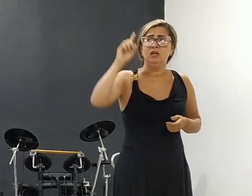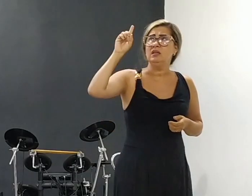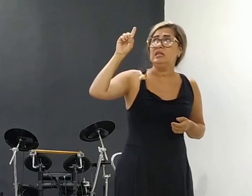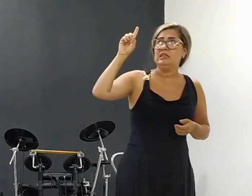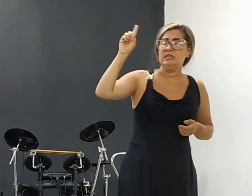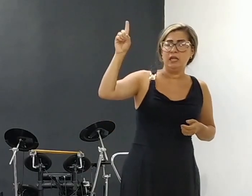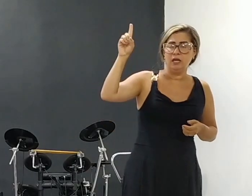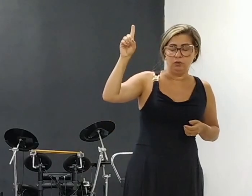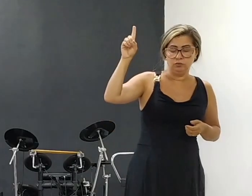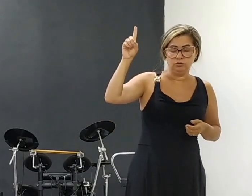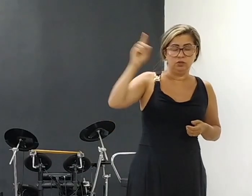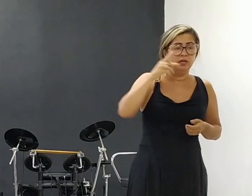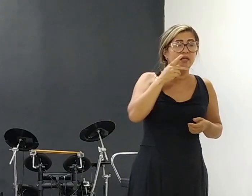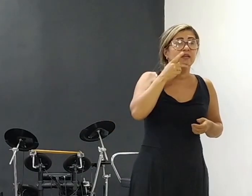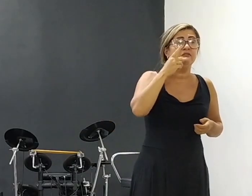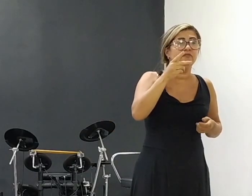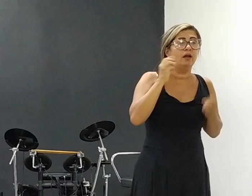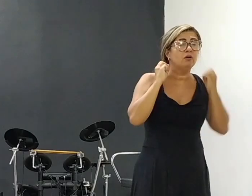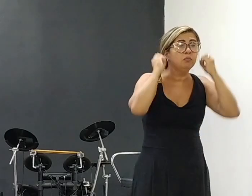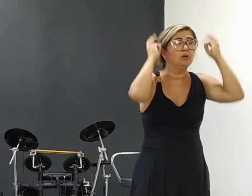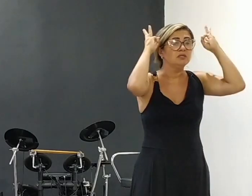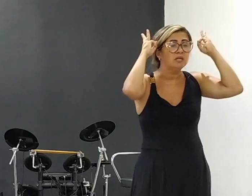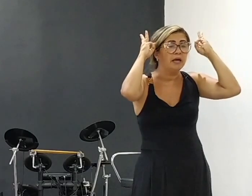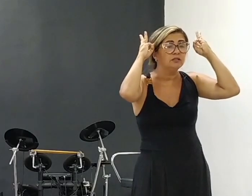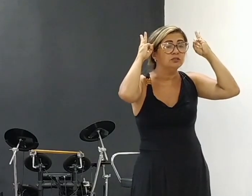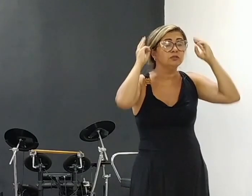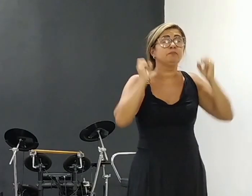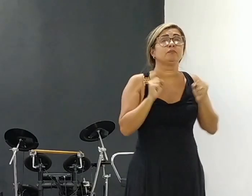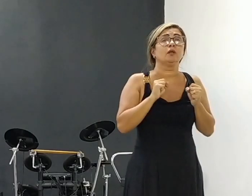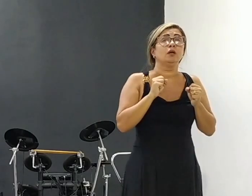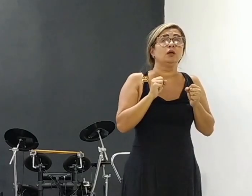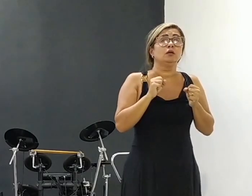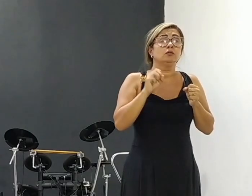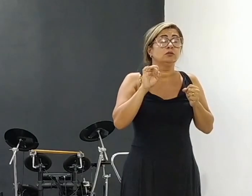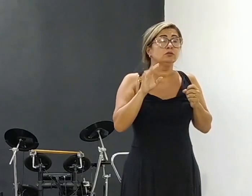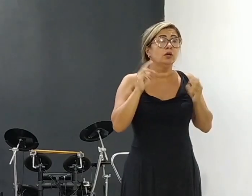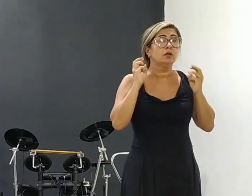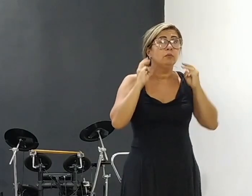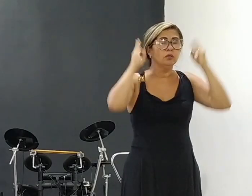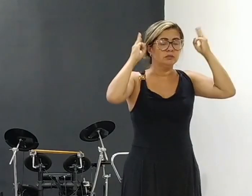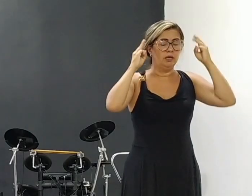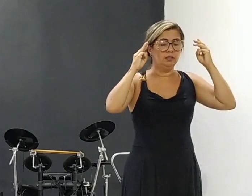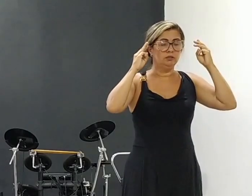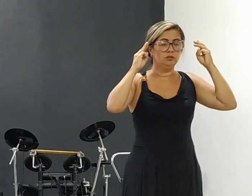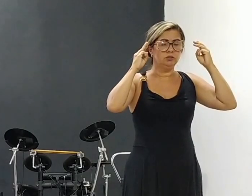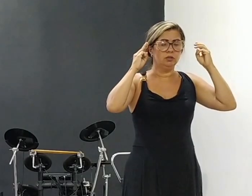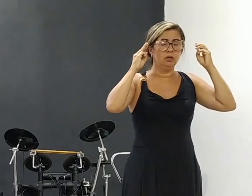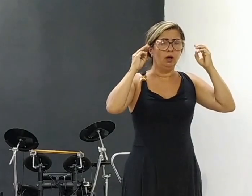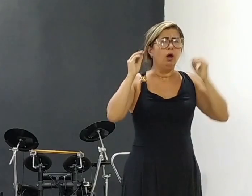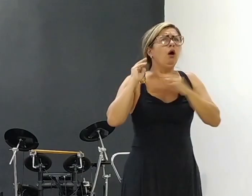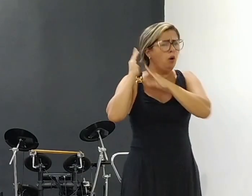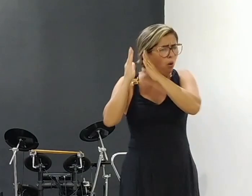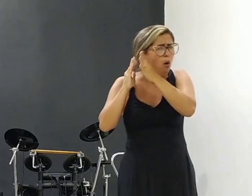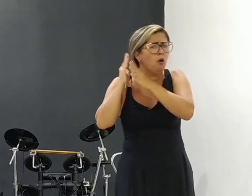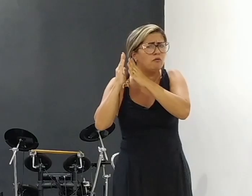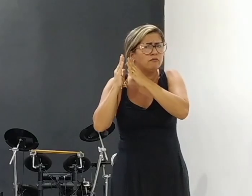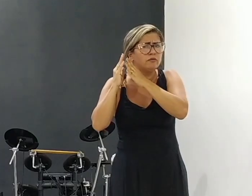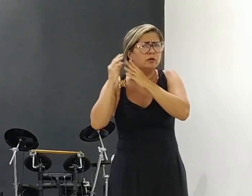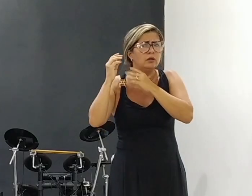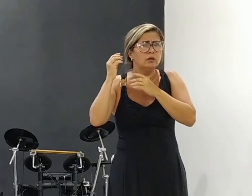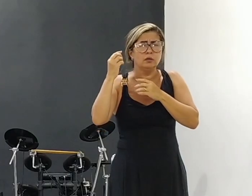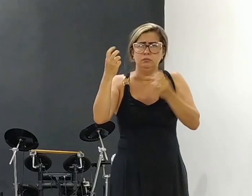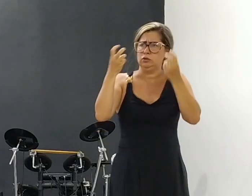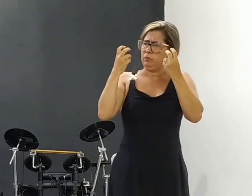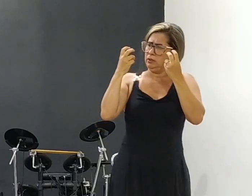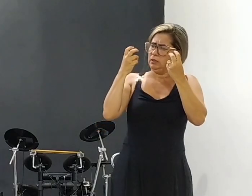Deus, Ele pega e Ele fala com Moisés, só que Moisés prontamente ouve. E aquilo me chamou a